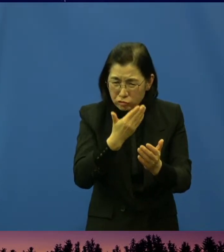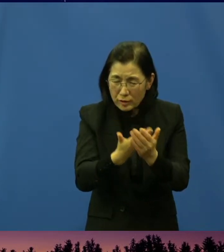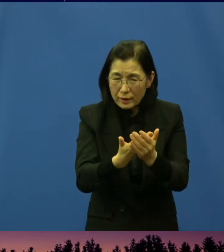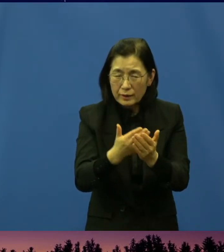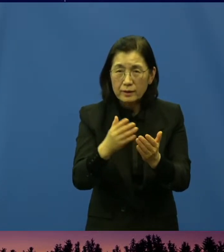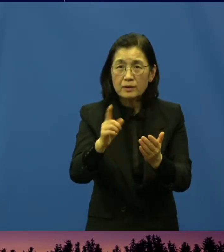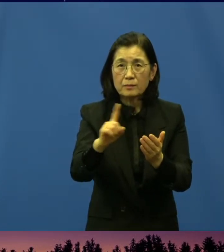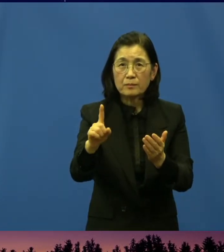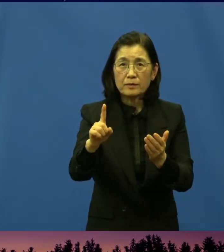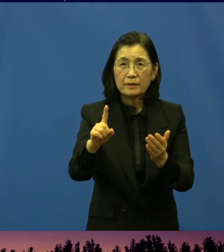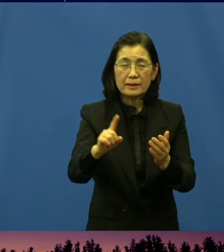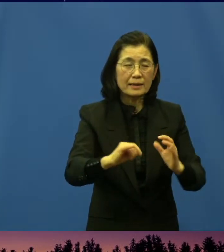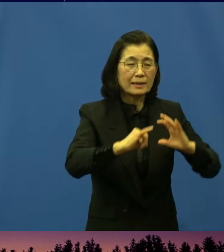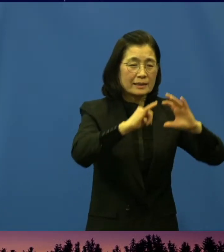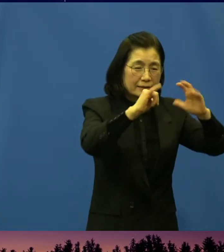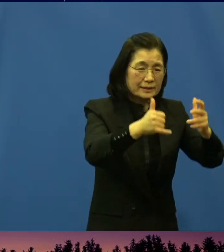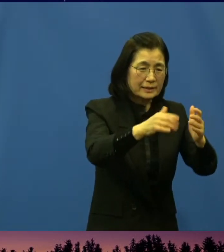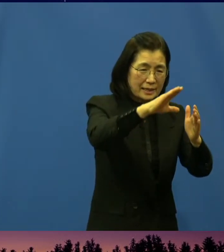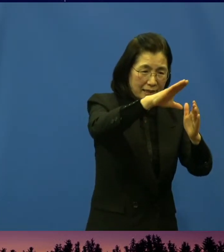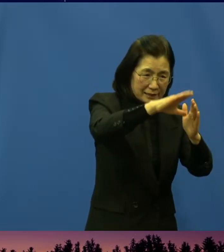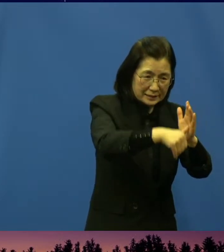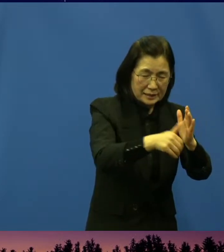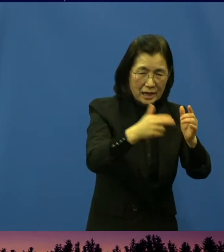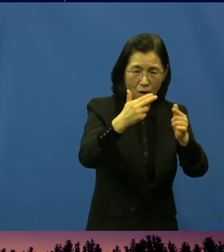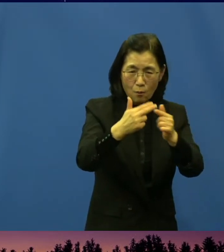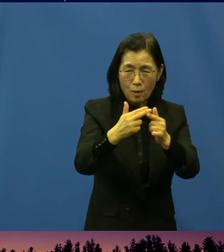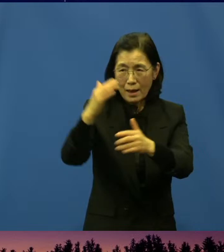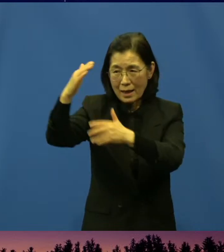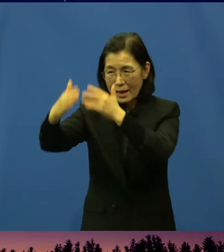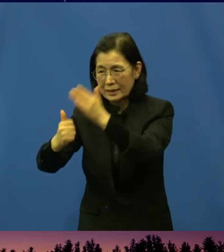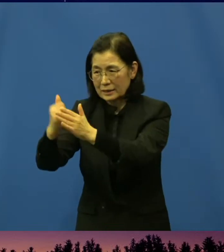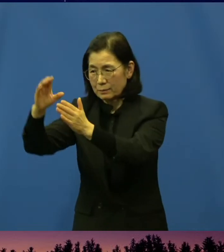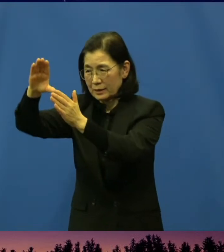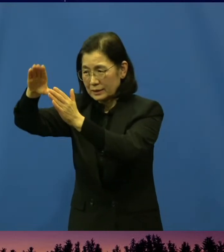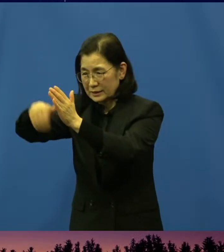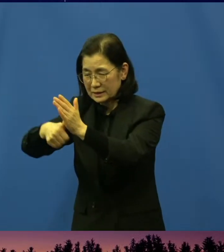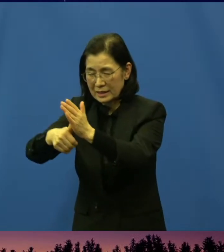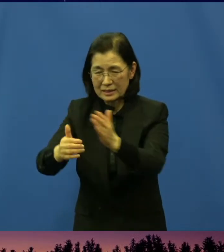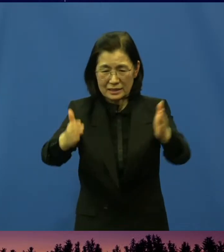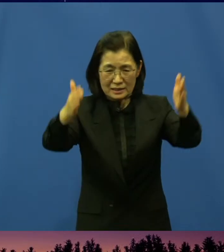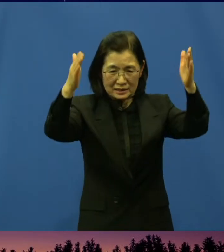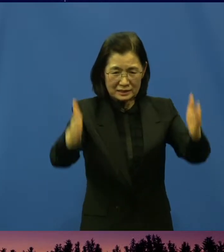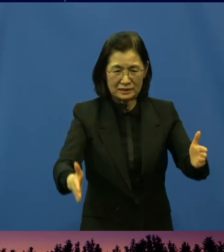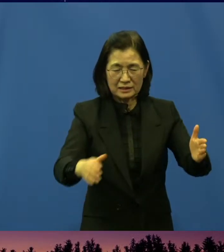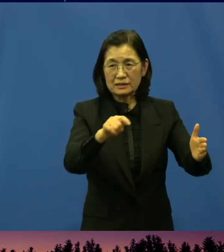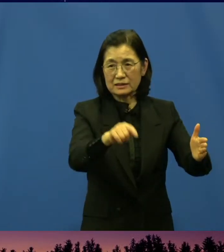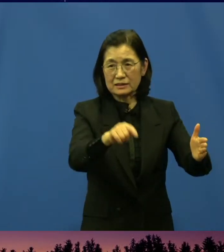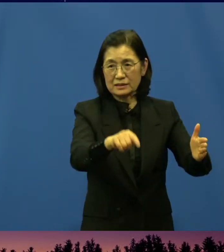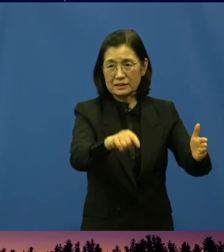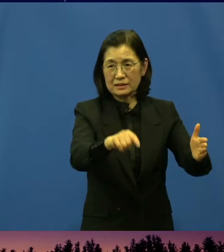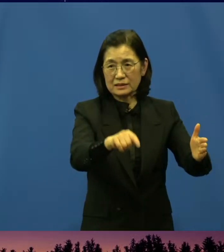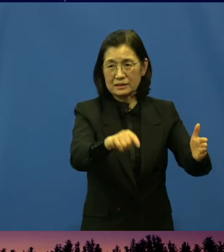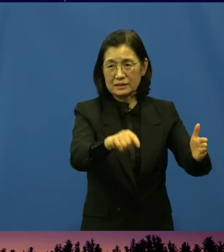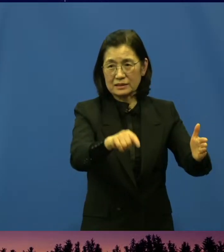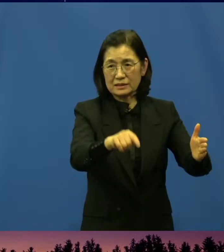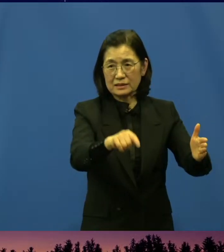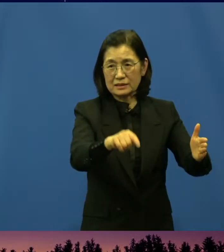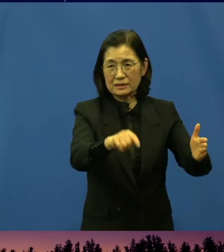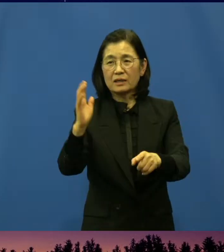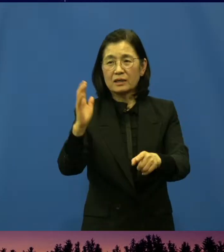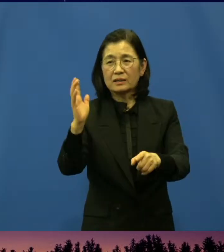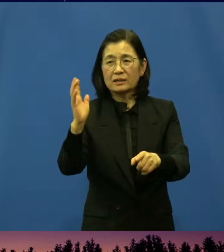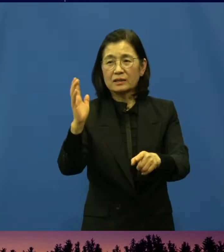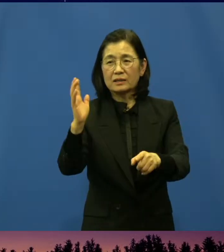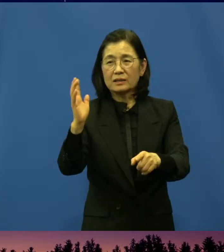크로노스와 카이로스의 시간의 사이, 이 긴장감이 있어요. 그런데 성령 충만한 사람은 이 카이로스의